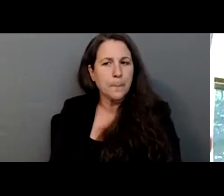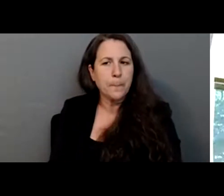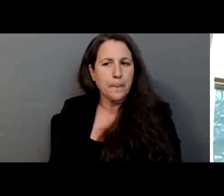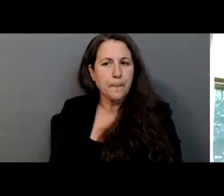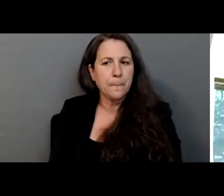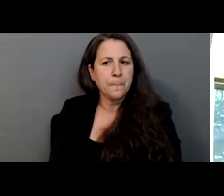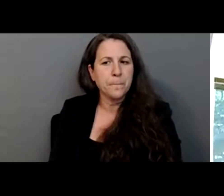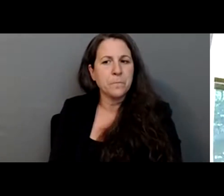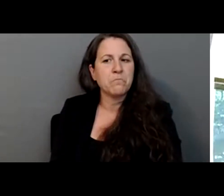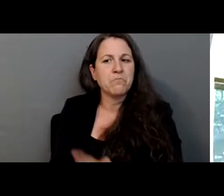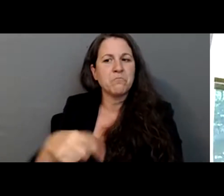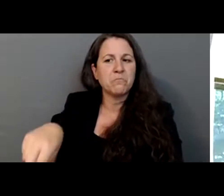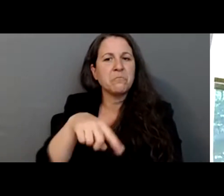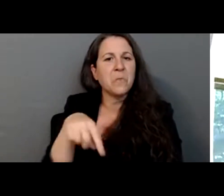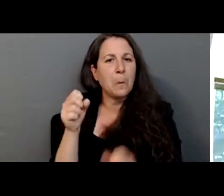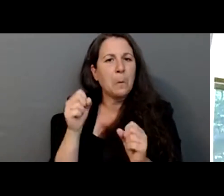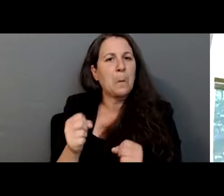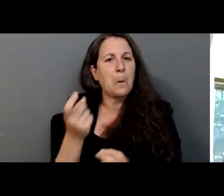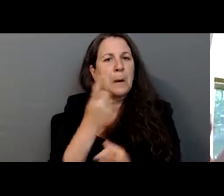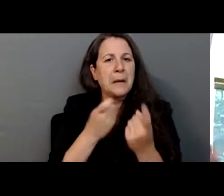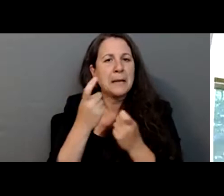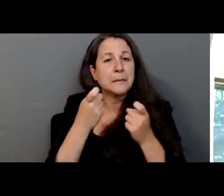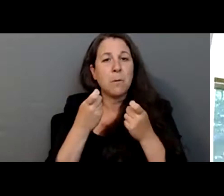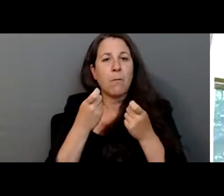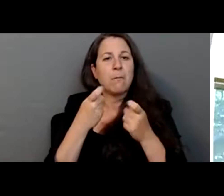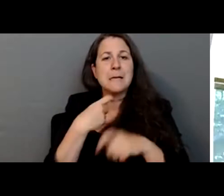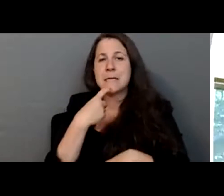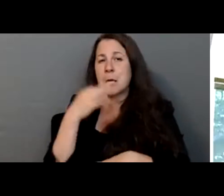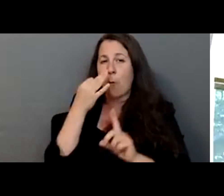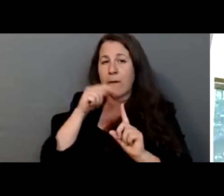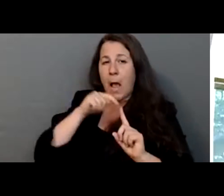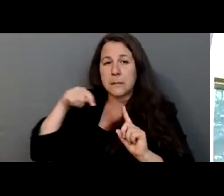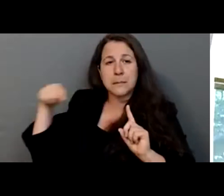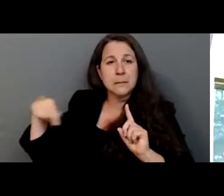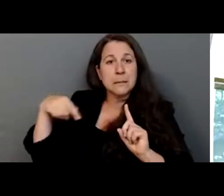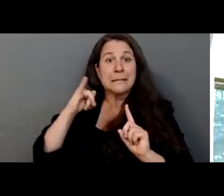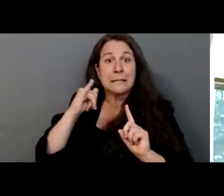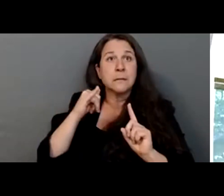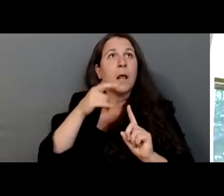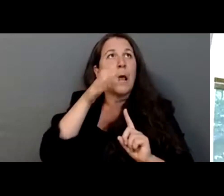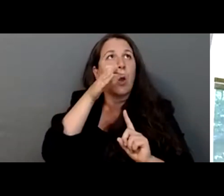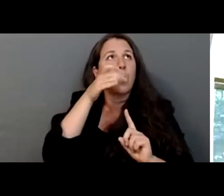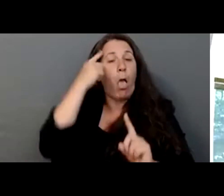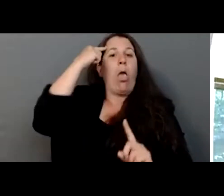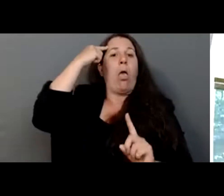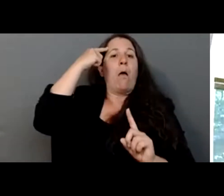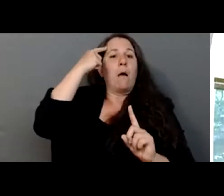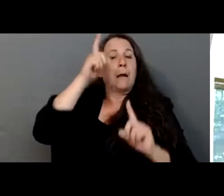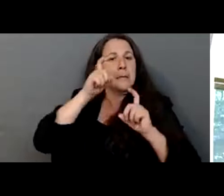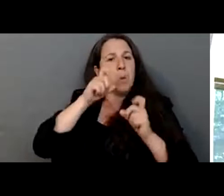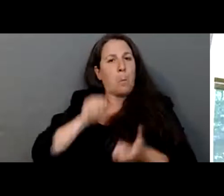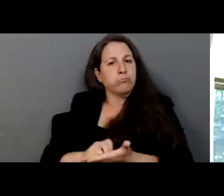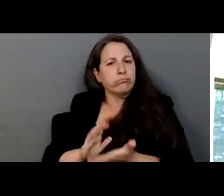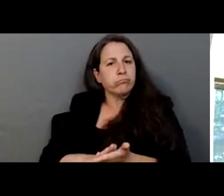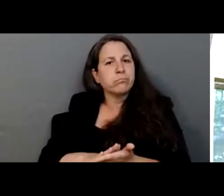vous pourrez poser des questions aux différents panélistes. Donc, s'il y a des choses qui vous viennent en tête pendant que vous les écoutez, Mettez ça sur un bout de